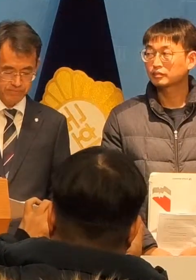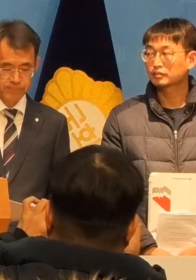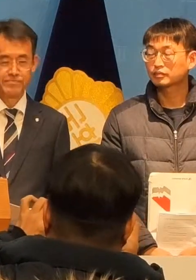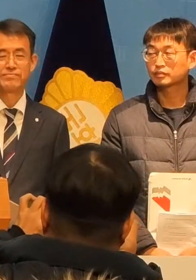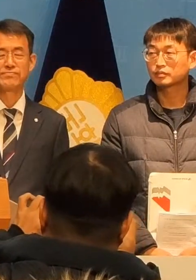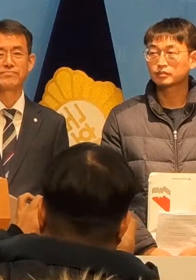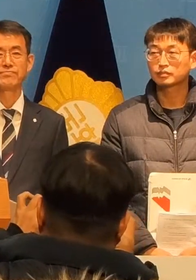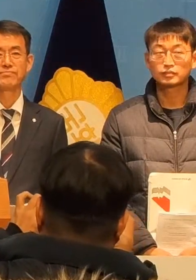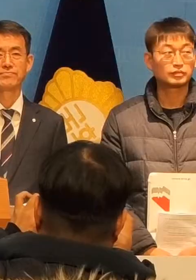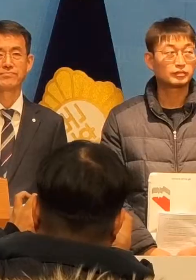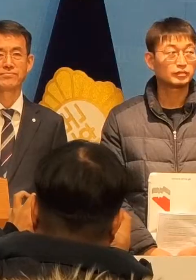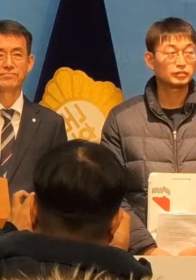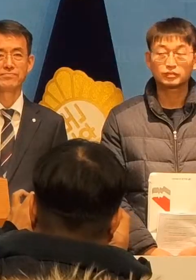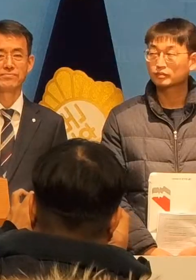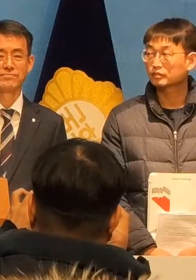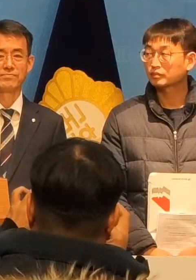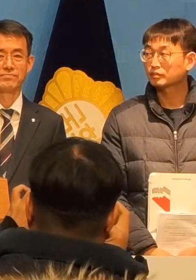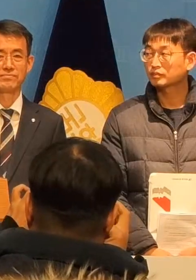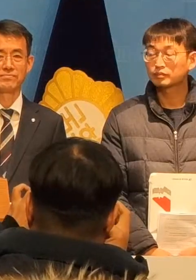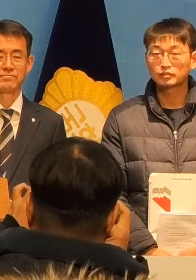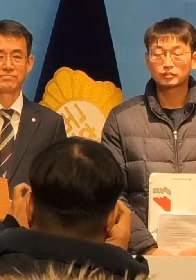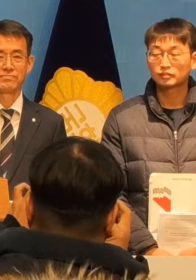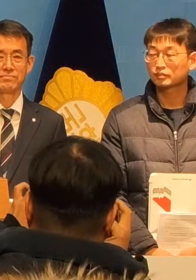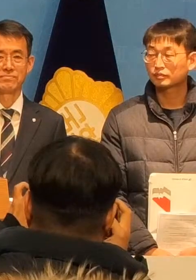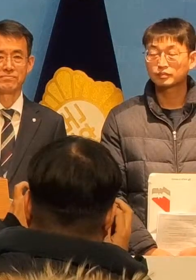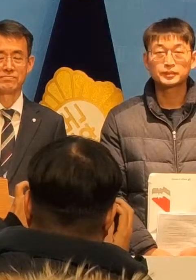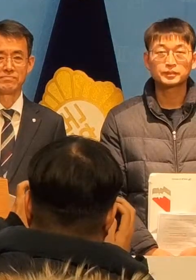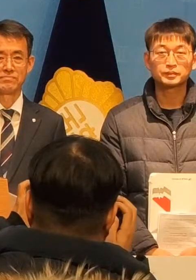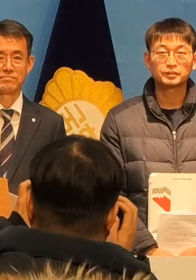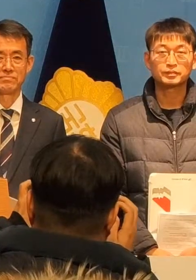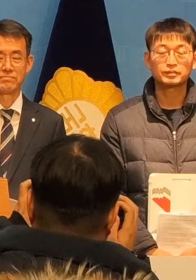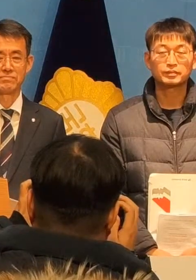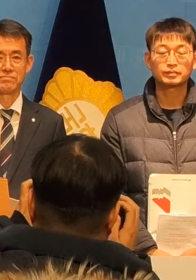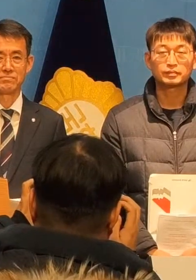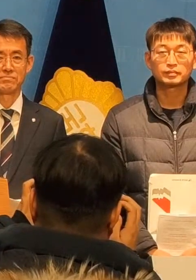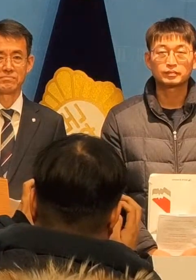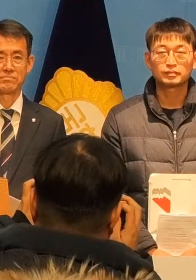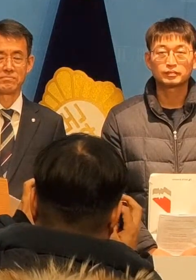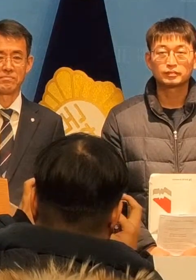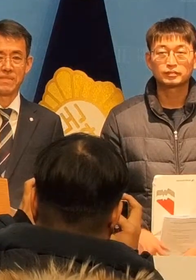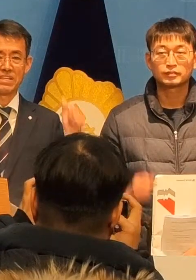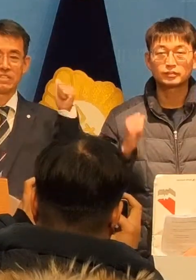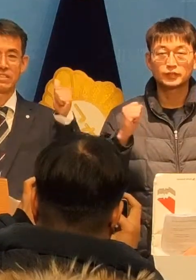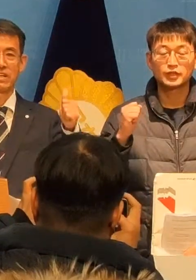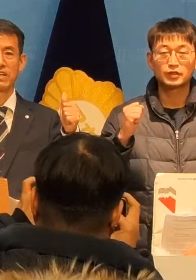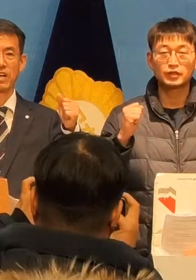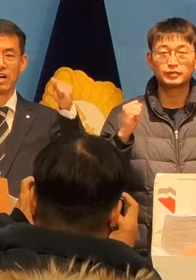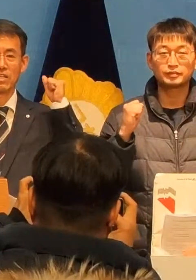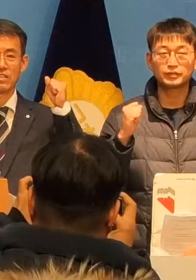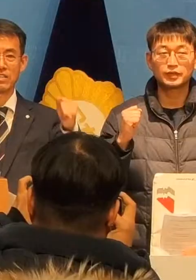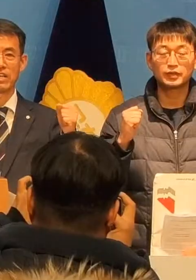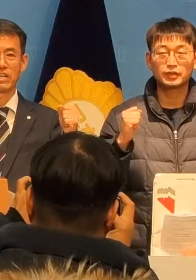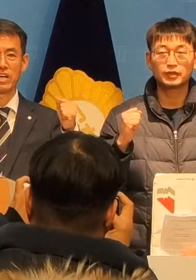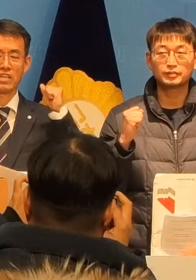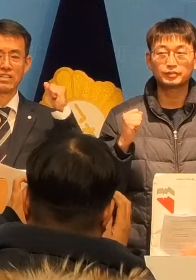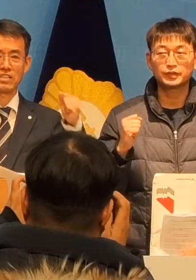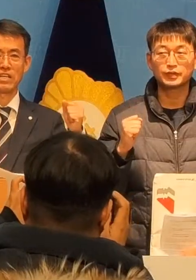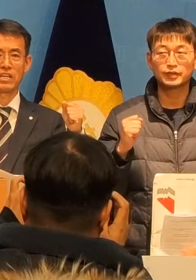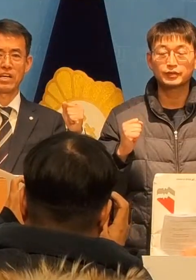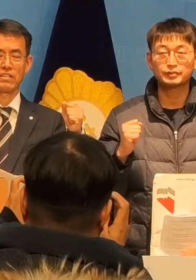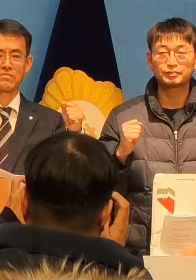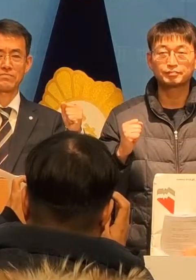네, 자, 1호선 직결 증차 공약 이행하라, 이행하라,